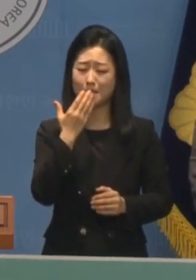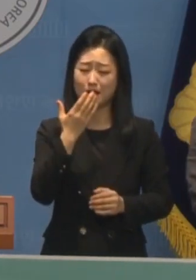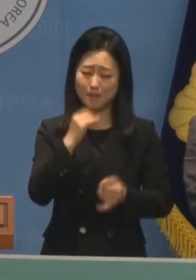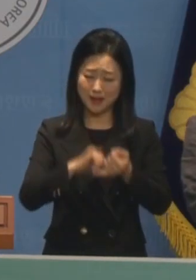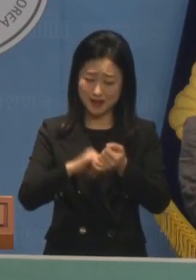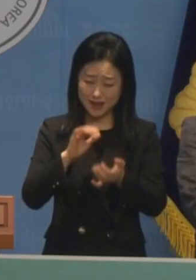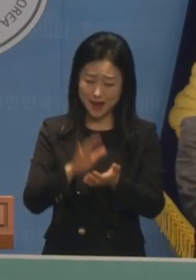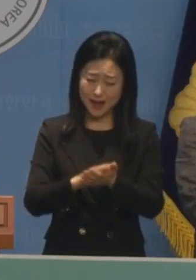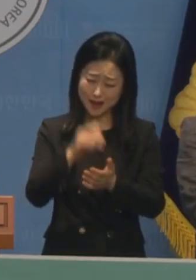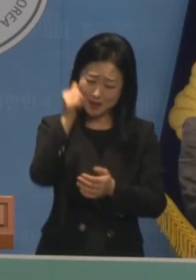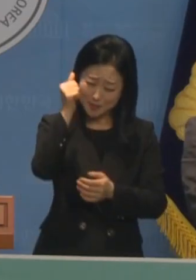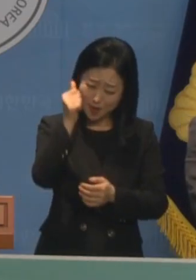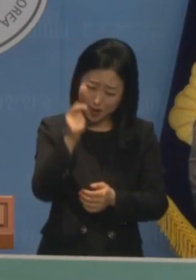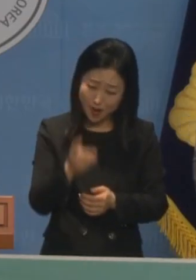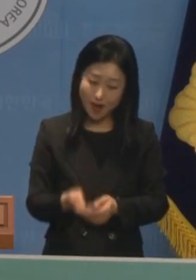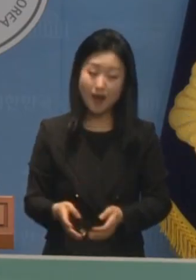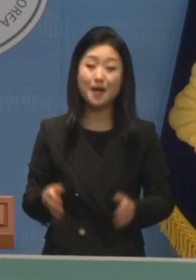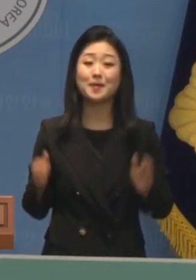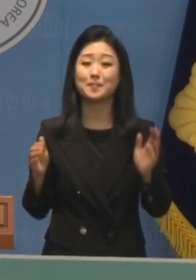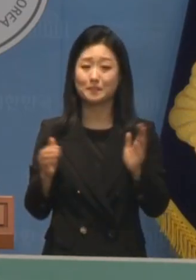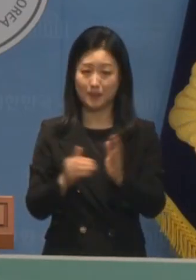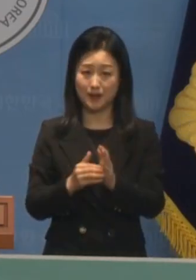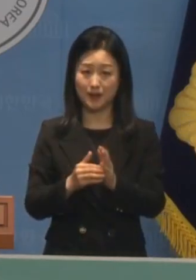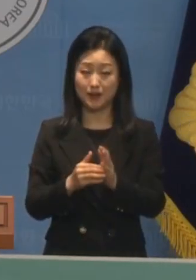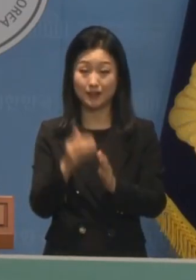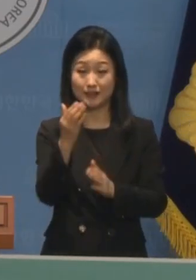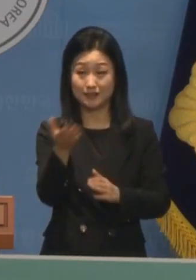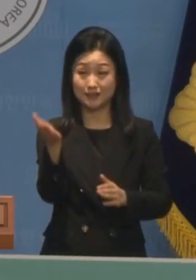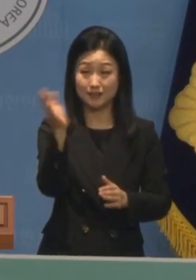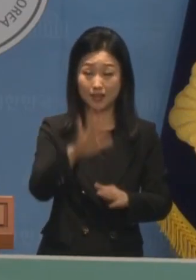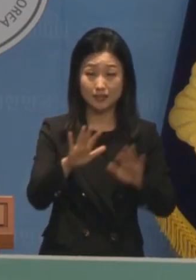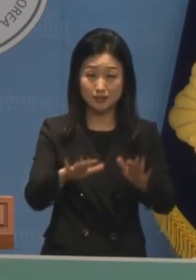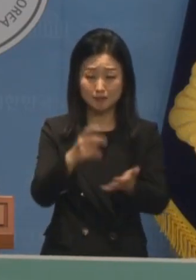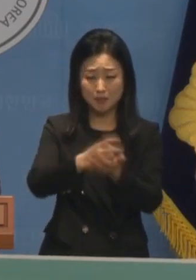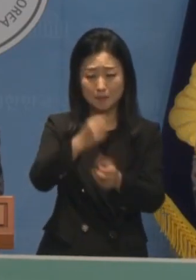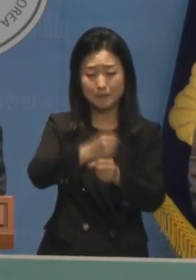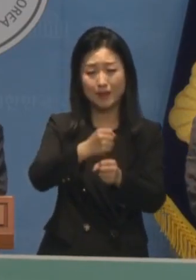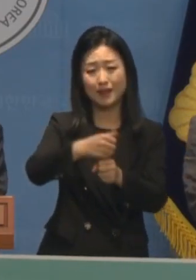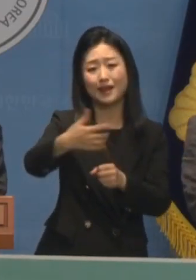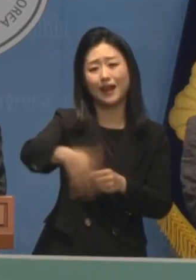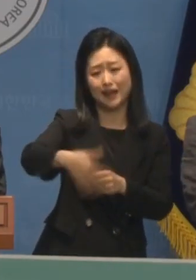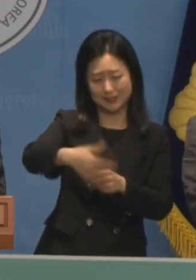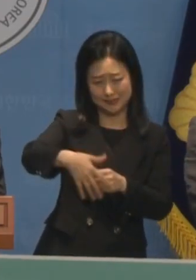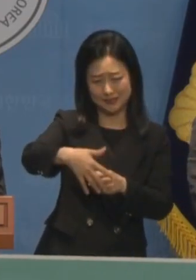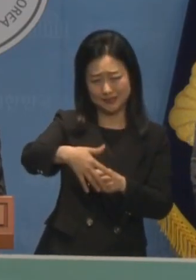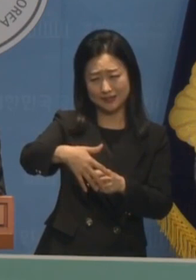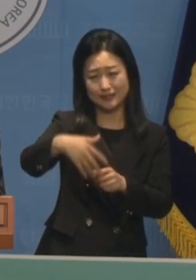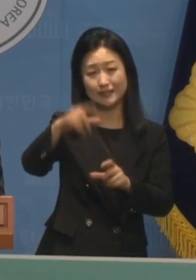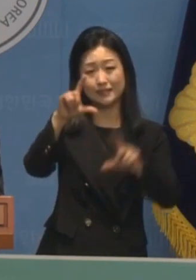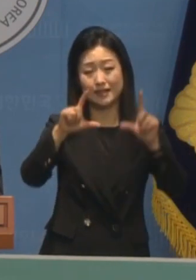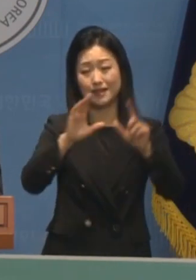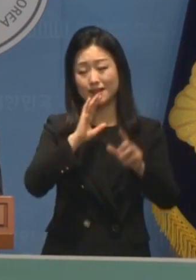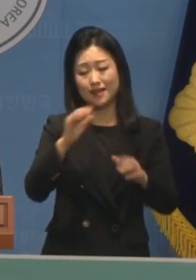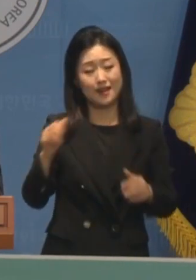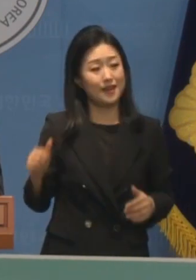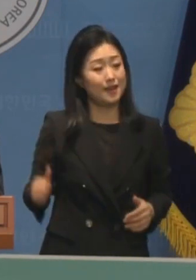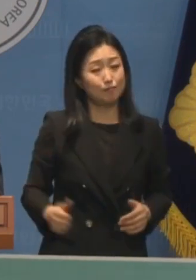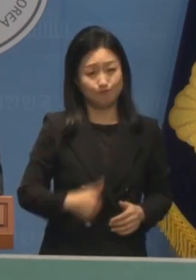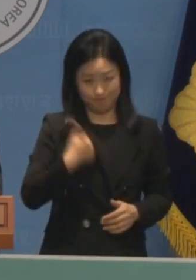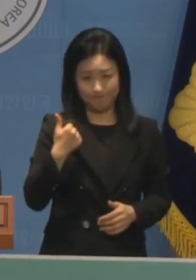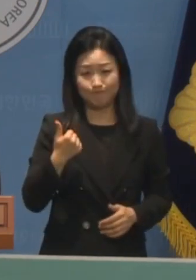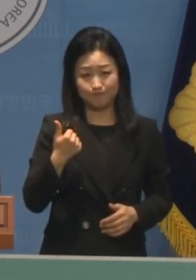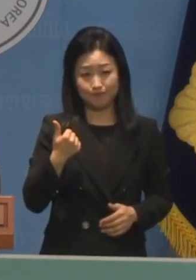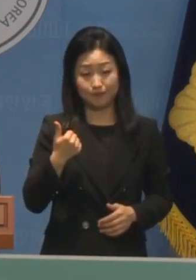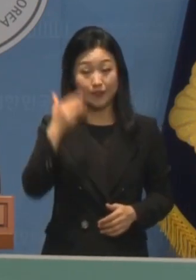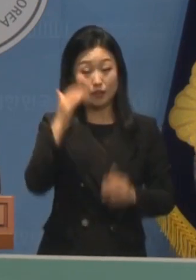약속한 것도 여러 차례임에도 불구하고 여전히 제정되지 못한 현 상황에 분노하지 않을 수 없습니다.